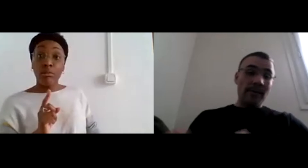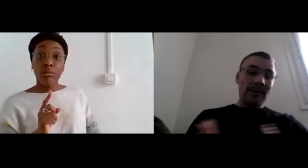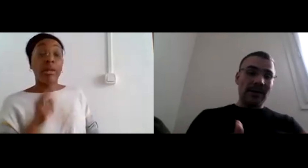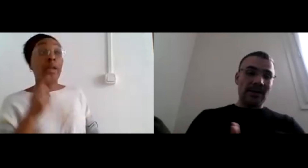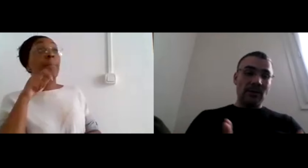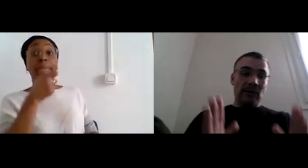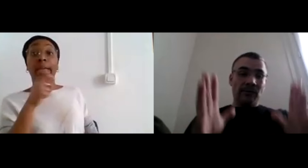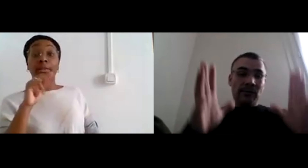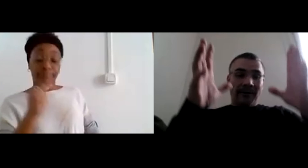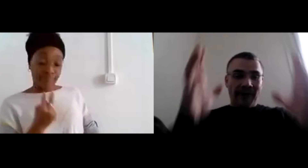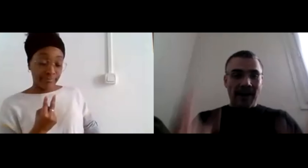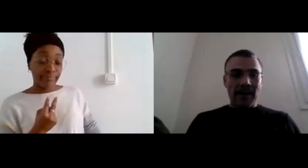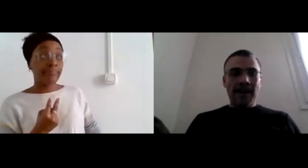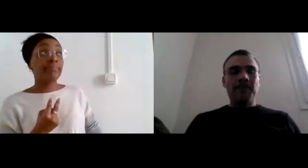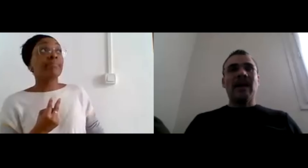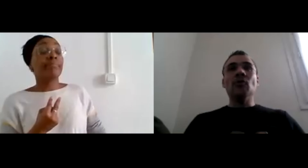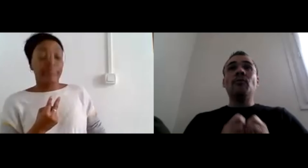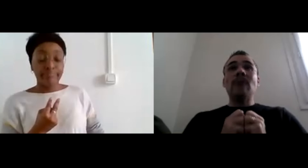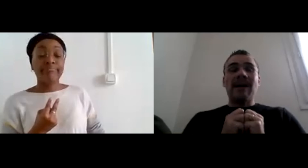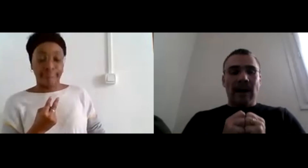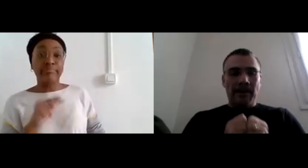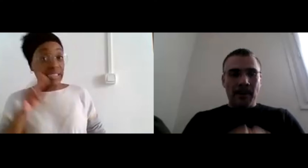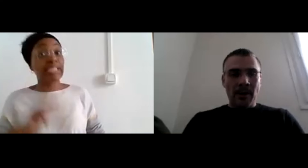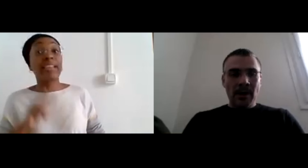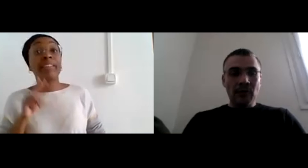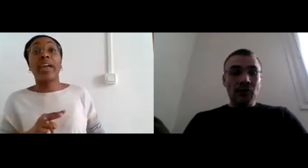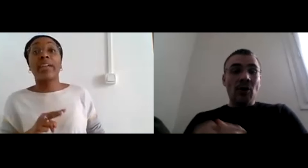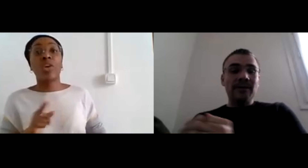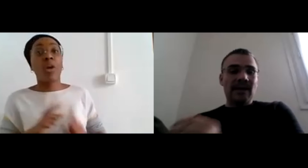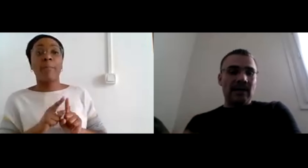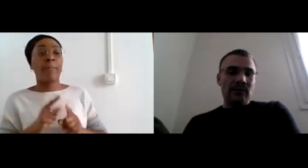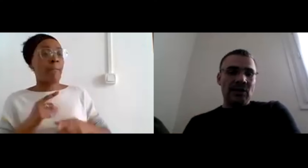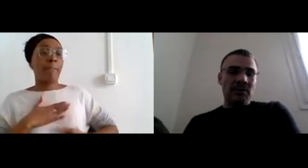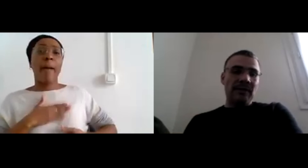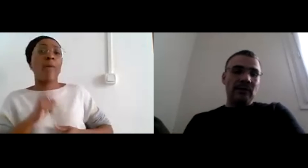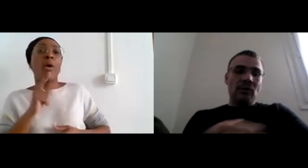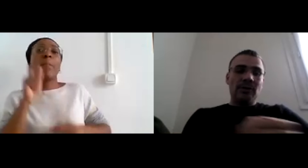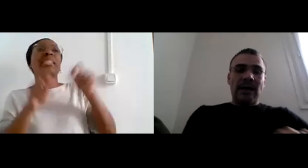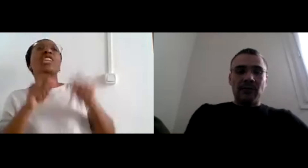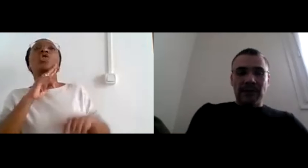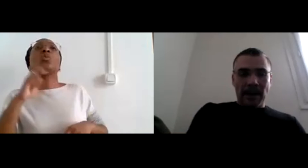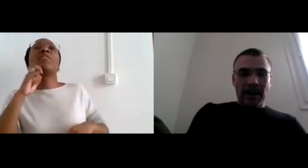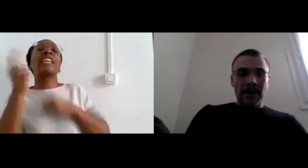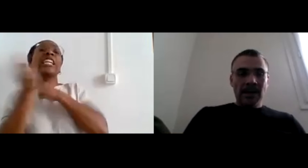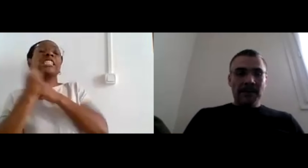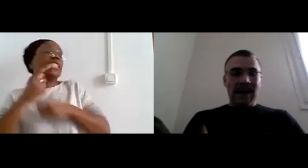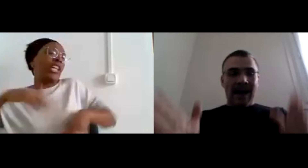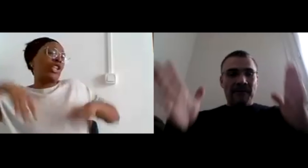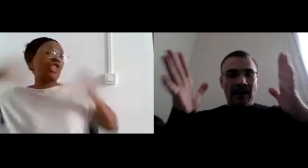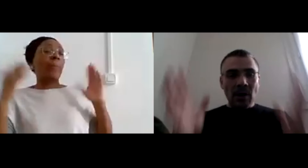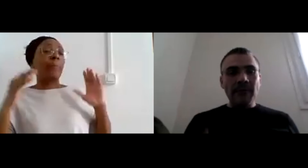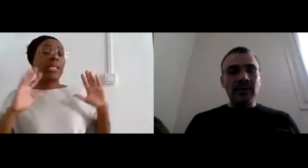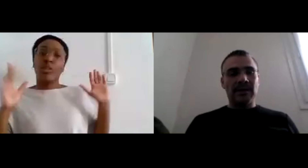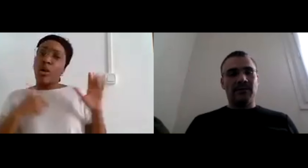se remettre en question, à devenir ferme, à ne plus avoir peur du «quand dira-t-on» des Juifs et du «quand dira-t-on» des païens, mais